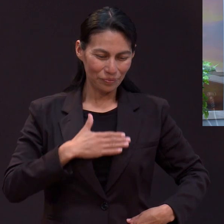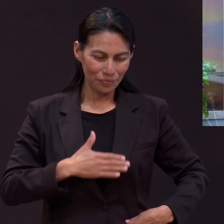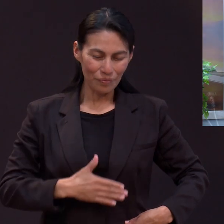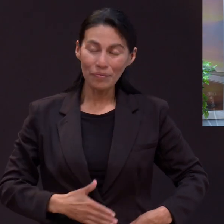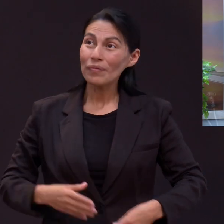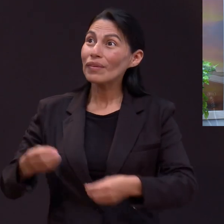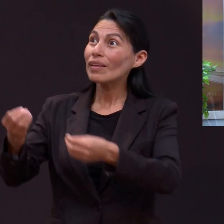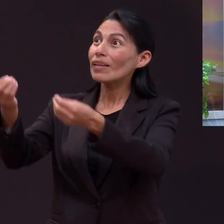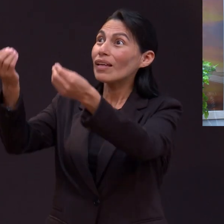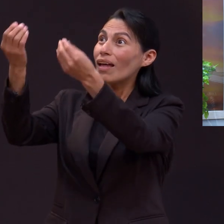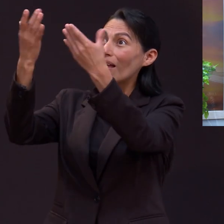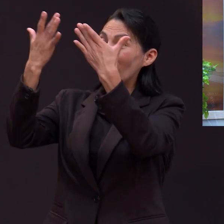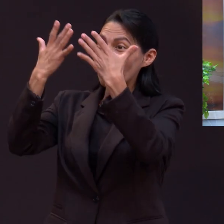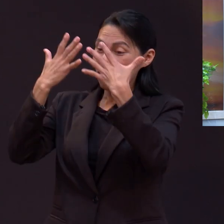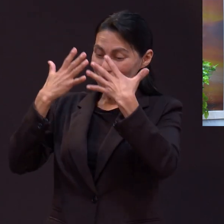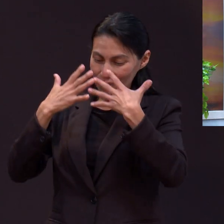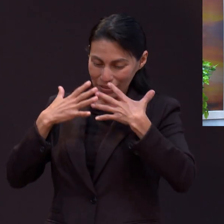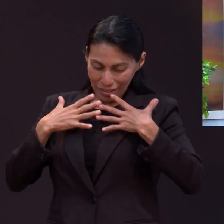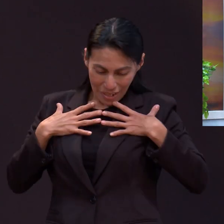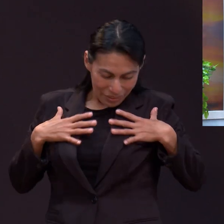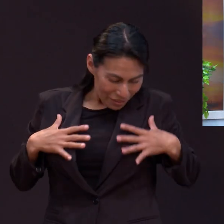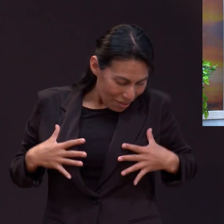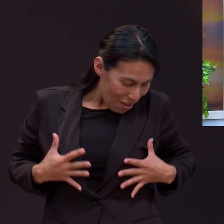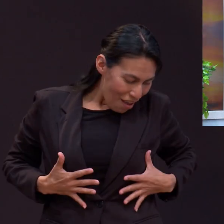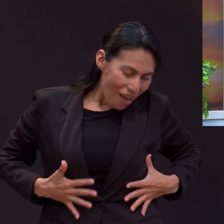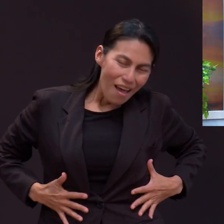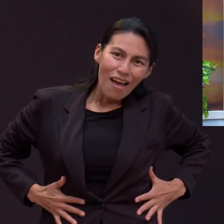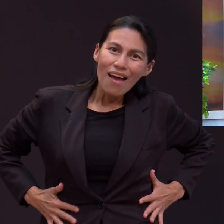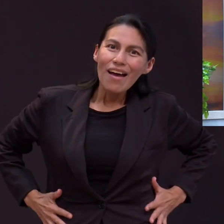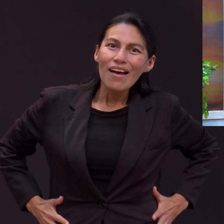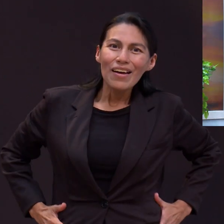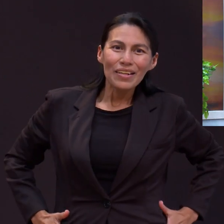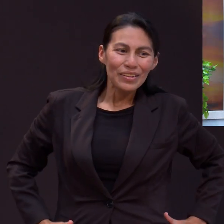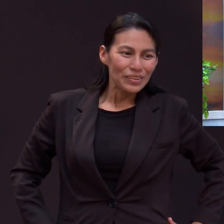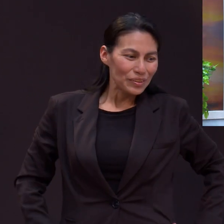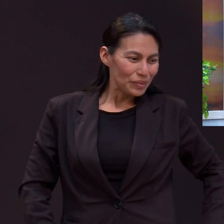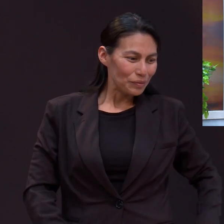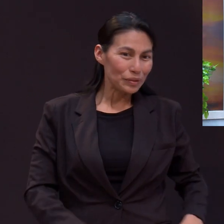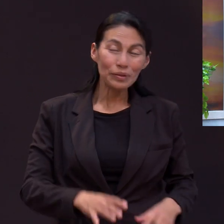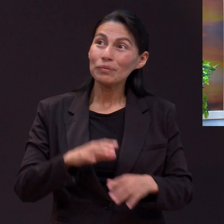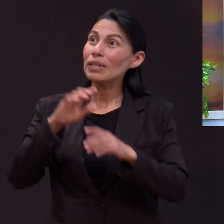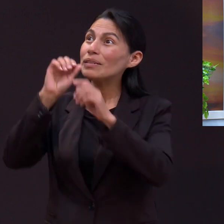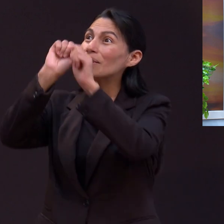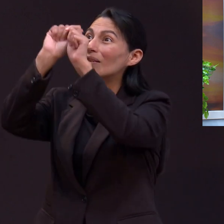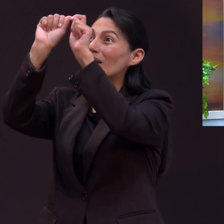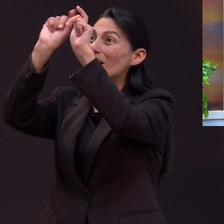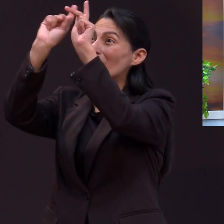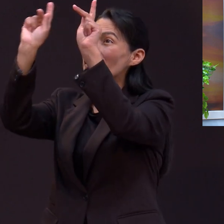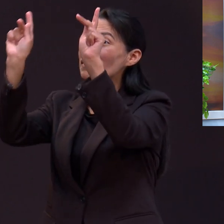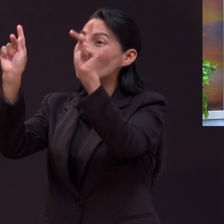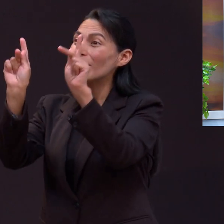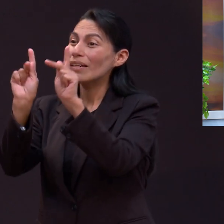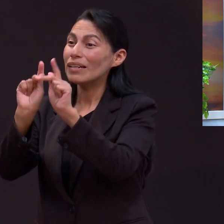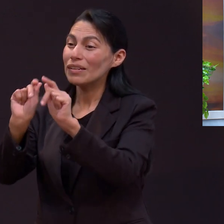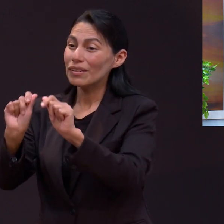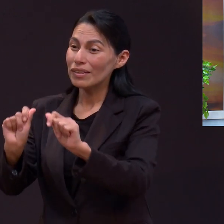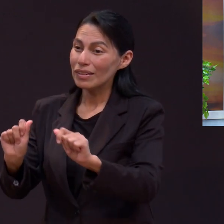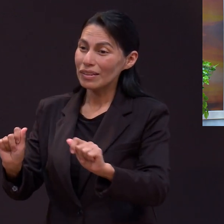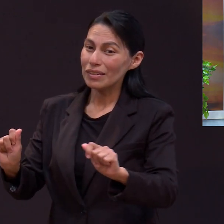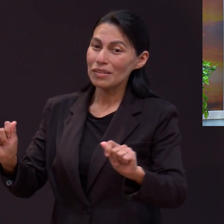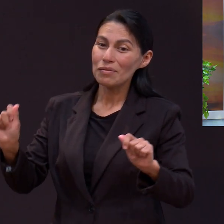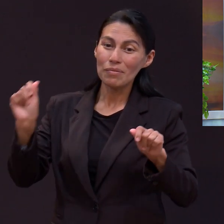vistió con la coraza de justicia calzó mis pies con el